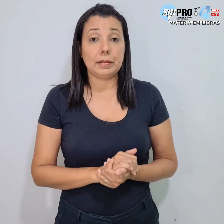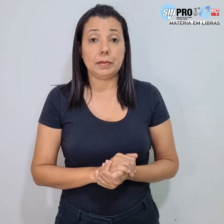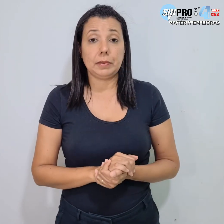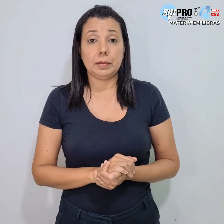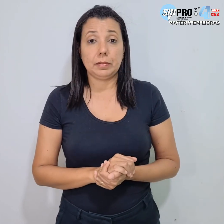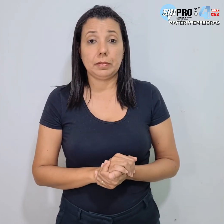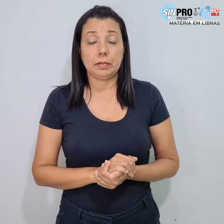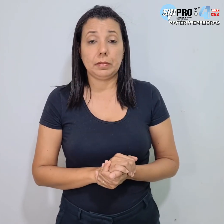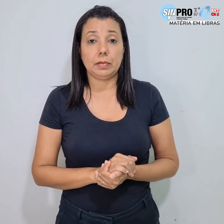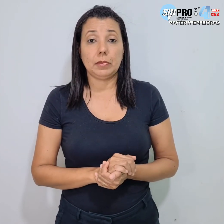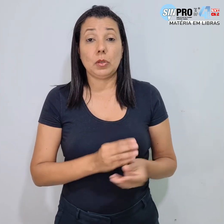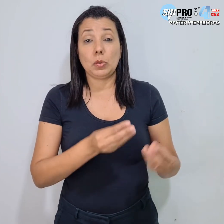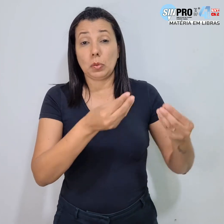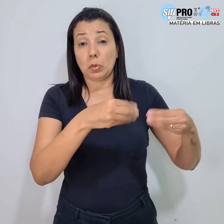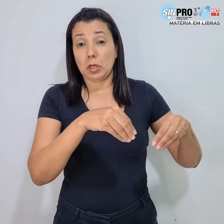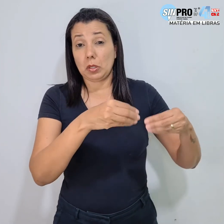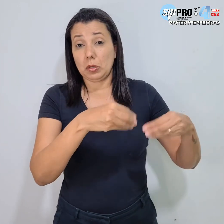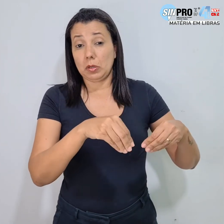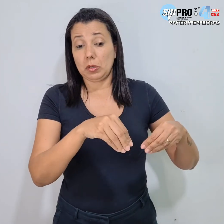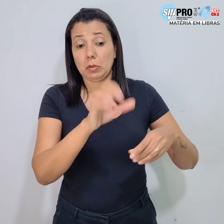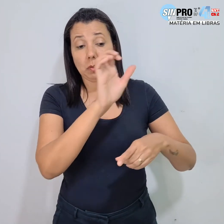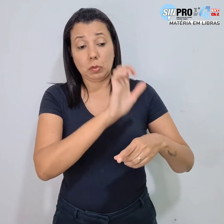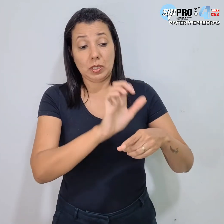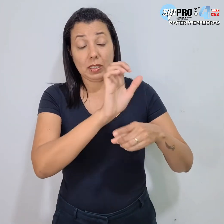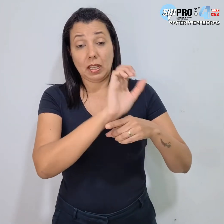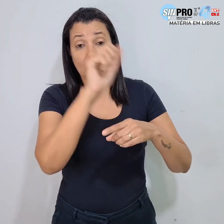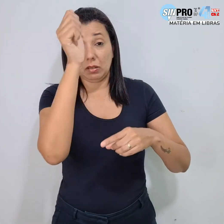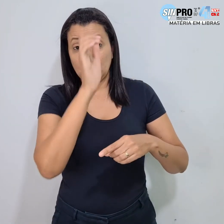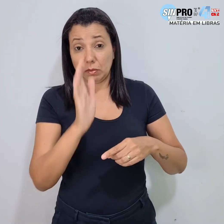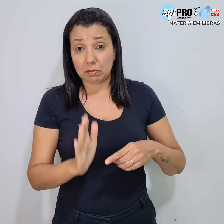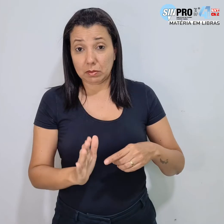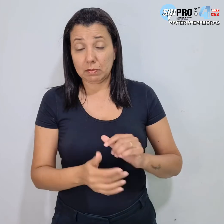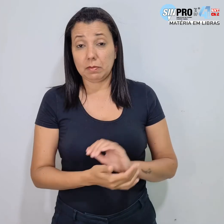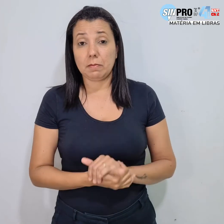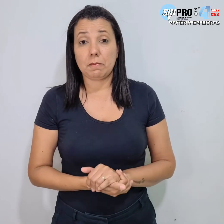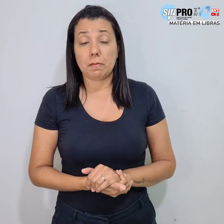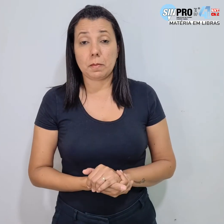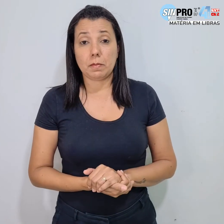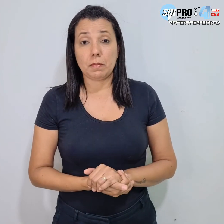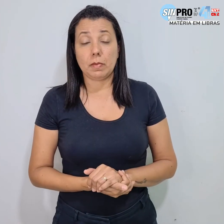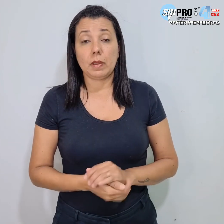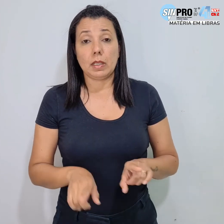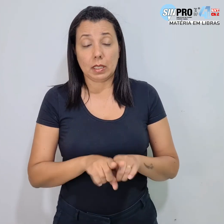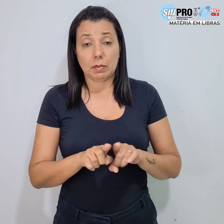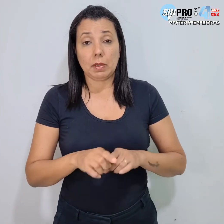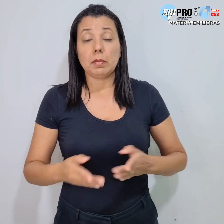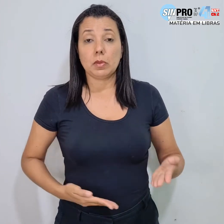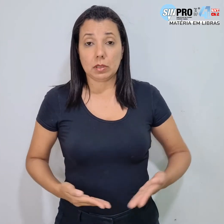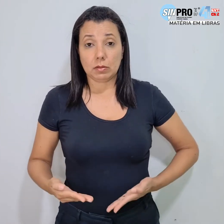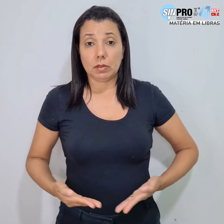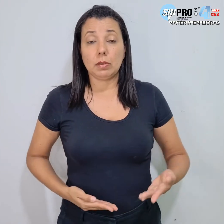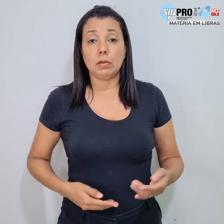os prejuízos para o Estado brasileiro e para os servidores públicos